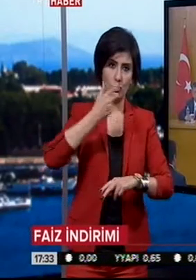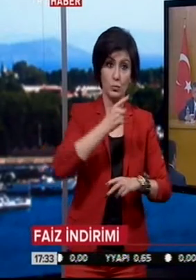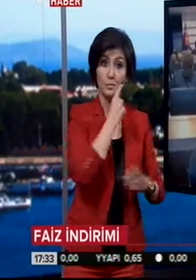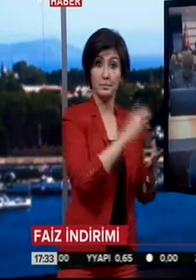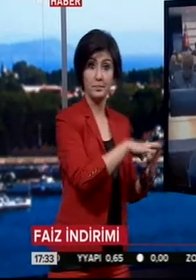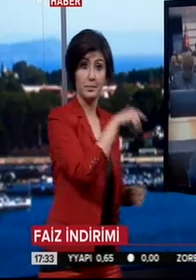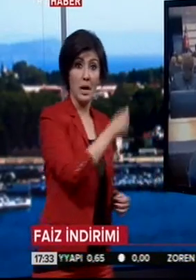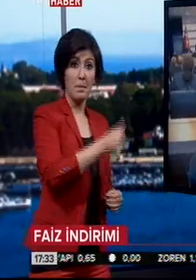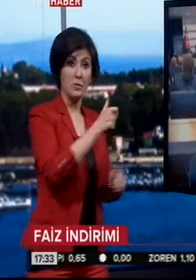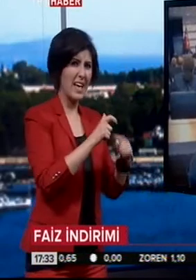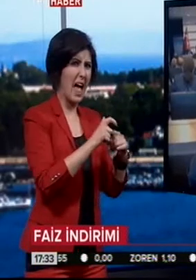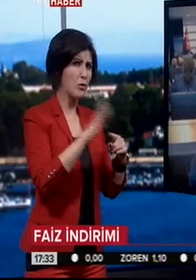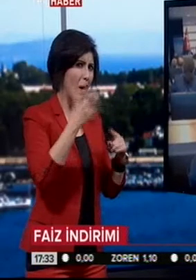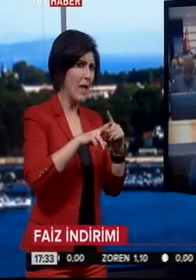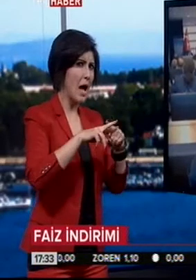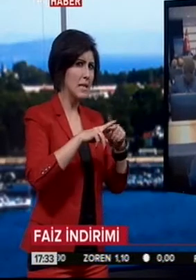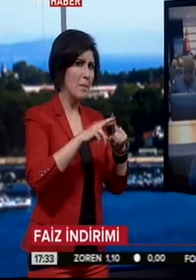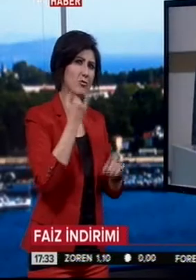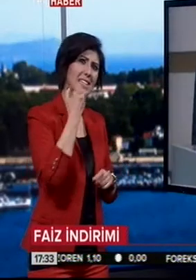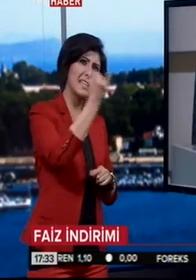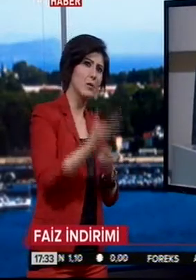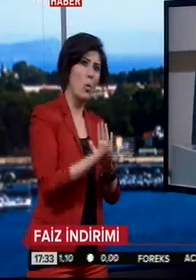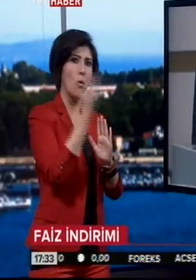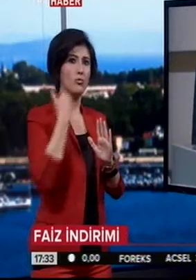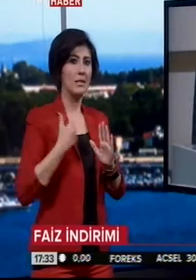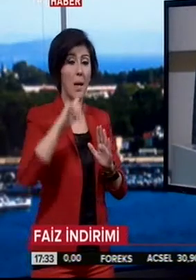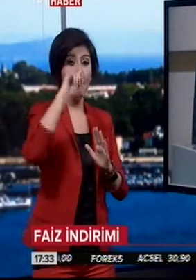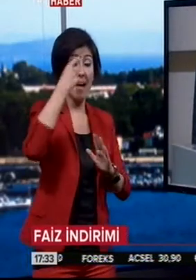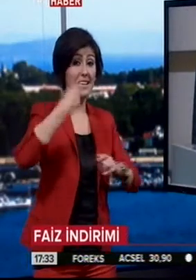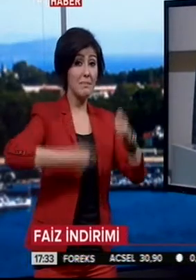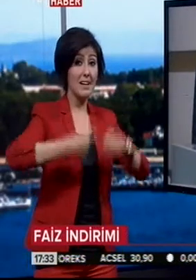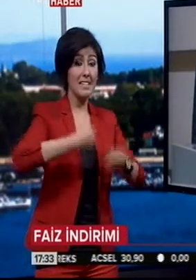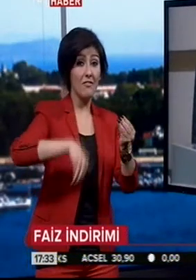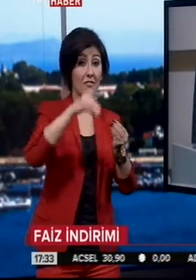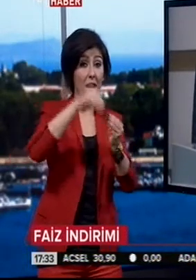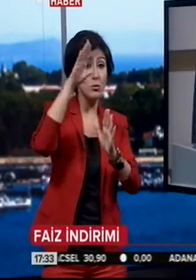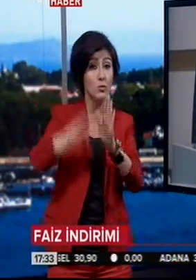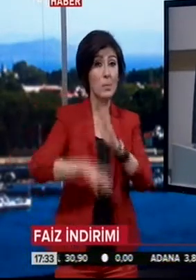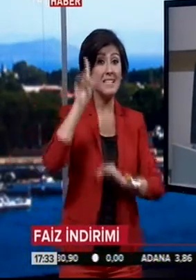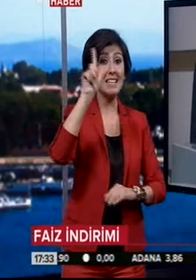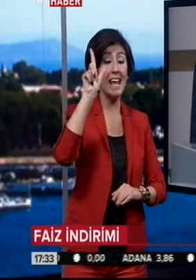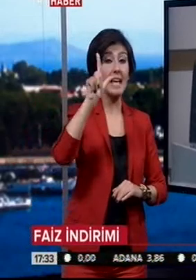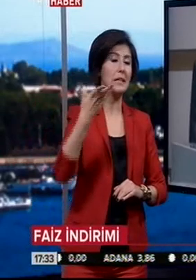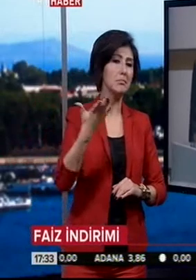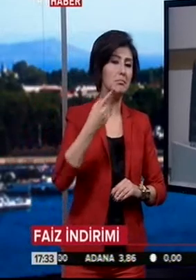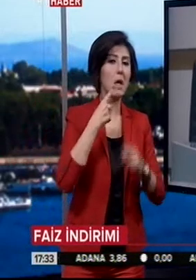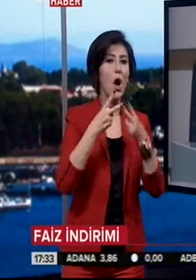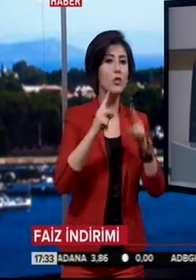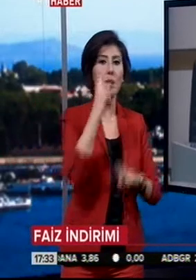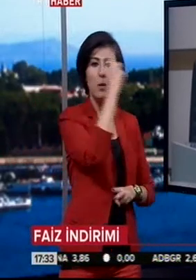Başçı'ya Başbakan Erdoğan'ın Azerbaycan ziyareti öncesi Merkez Bankası'nın faizi düşürmesi gerekir açıklaması